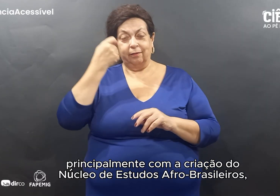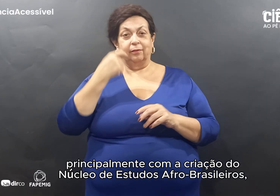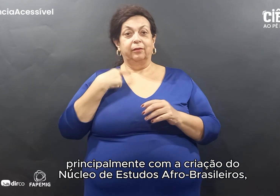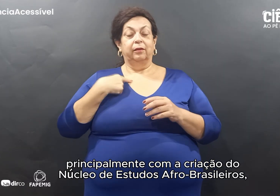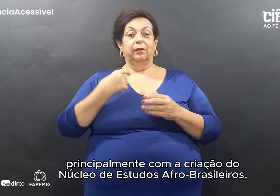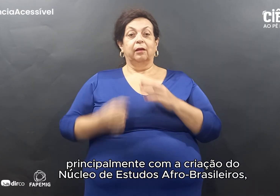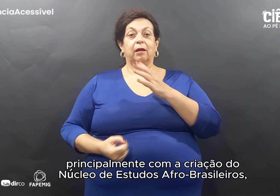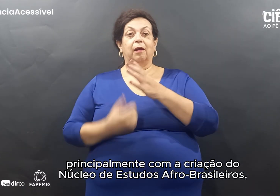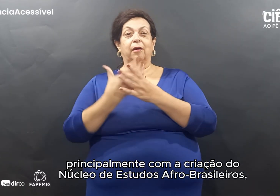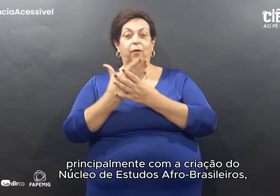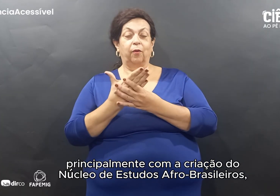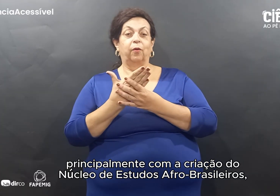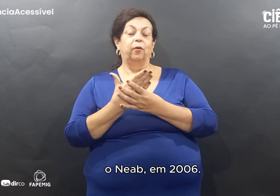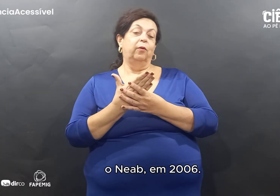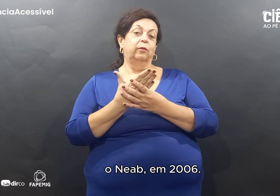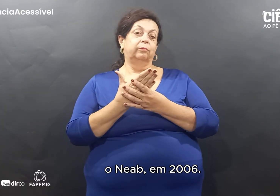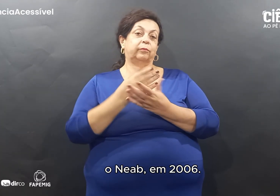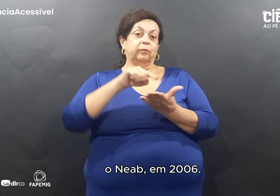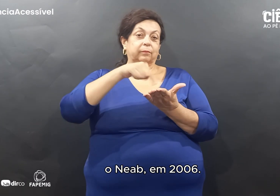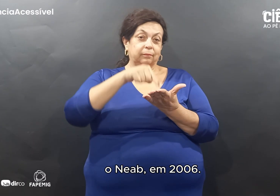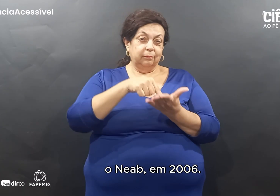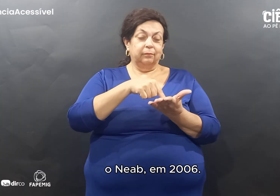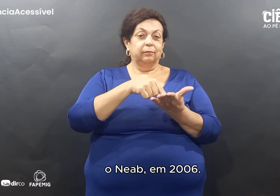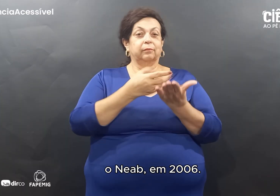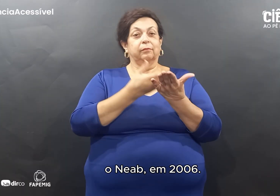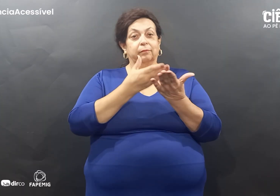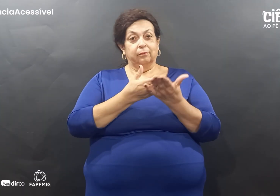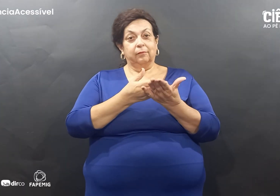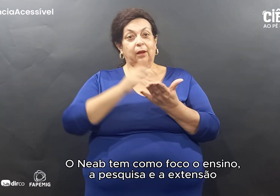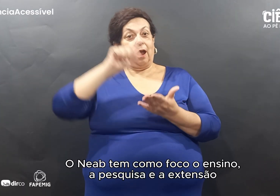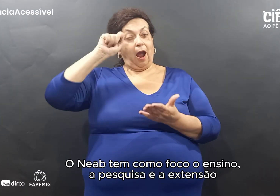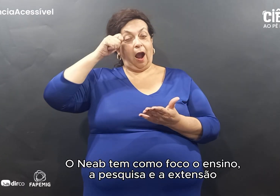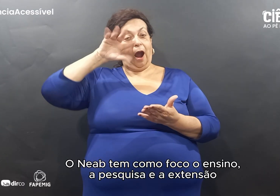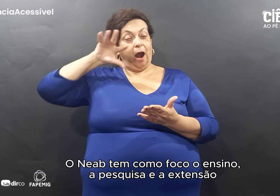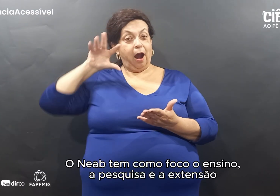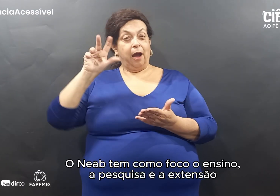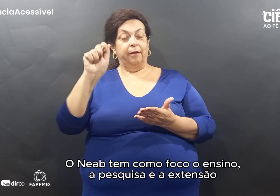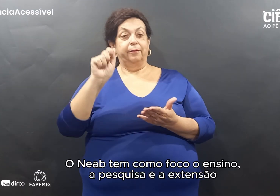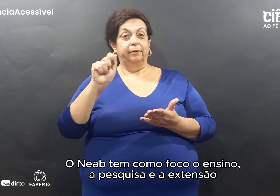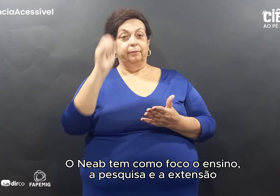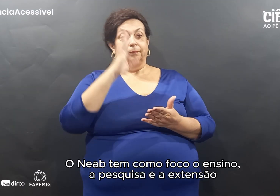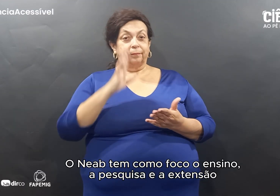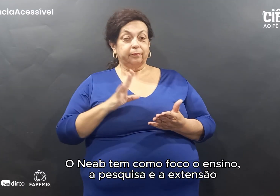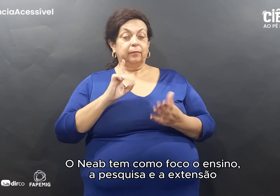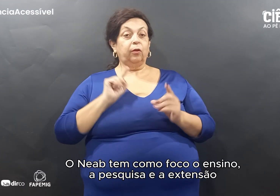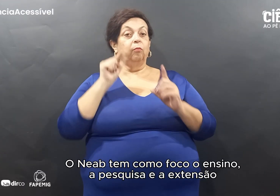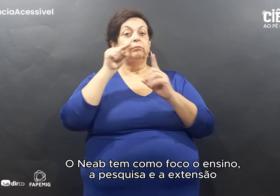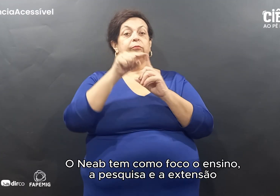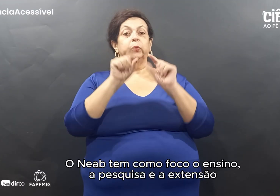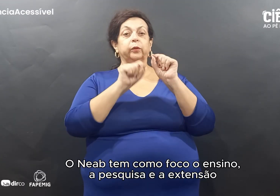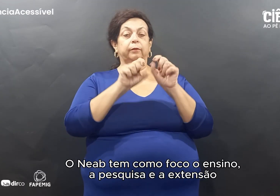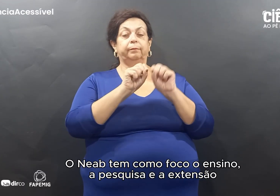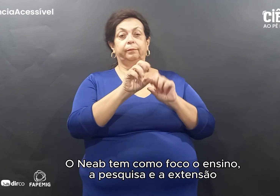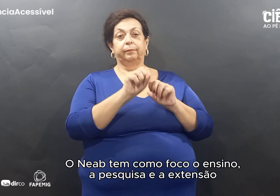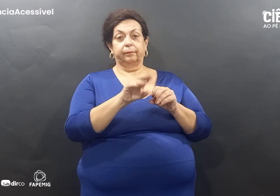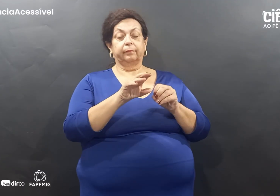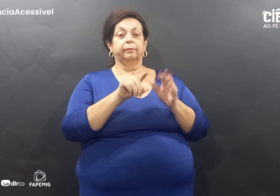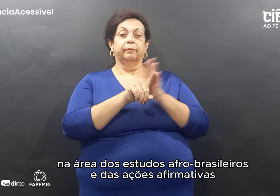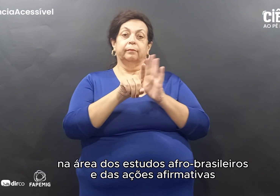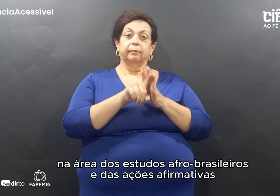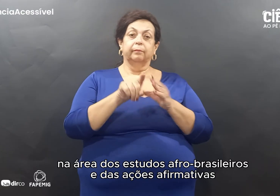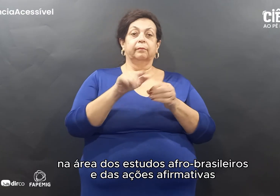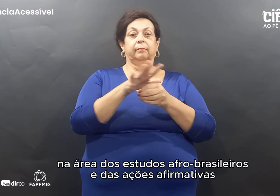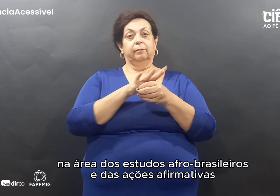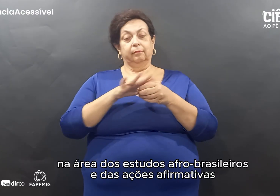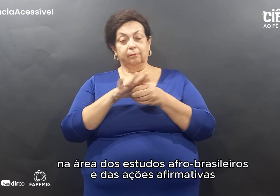Núcleo de Estudos Afro-Brasileiros, o NEAB, em 2006. O NEAB tem como foco o ensino, a pesquisa e a extensão